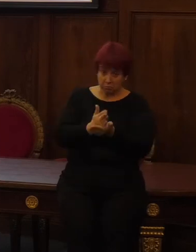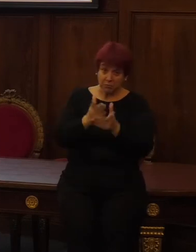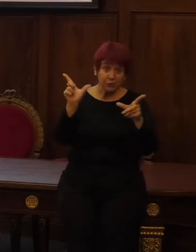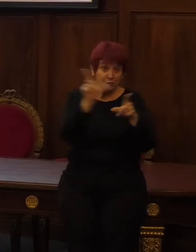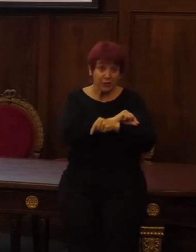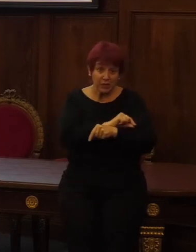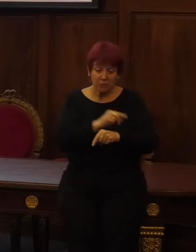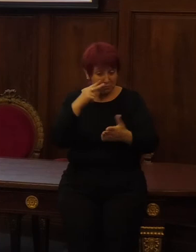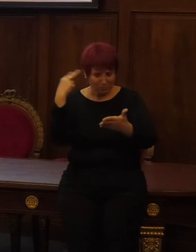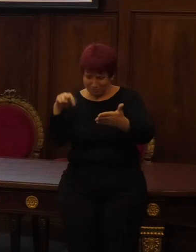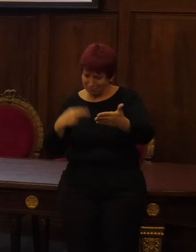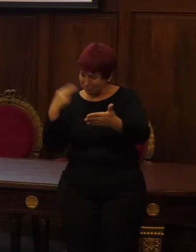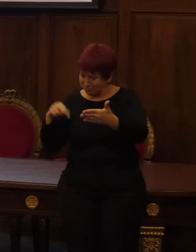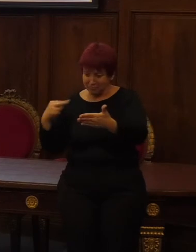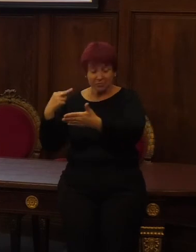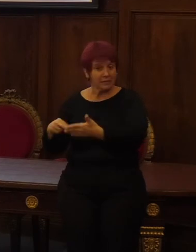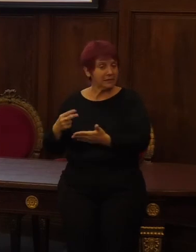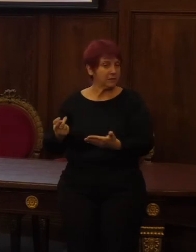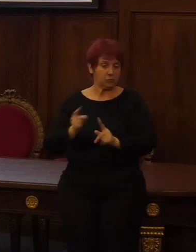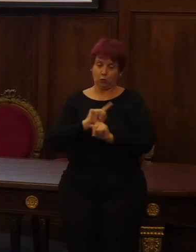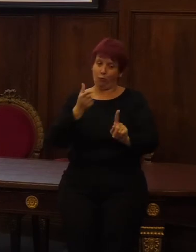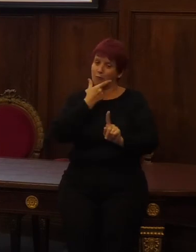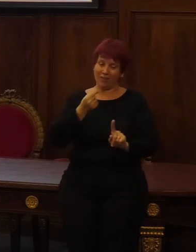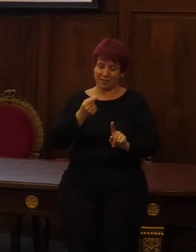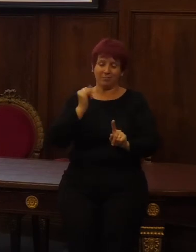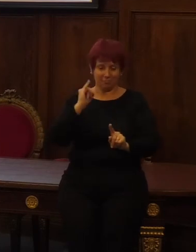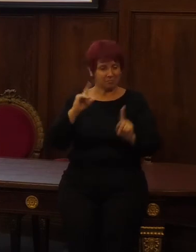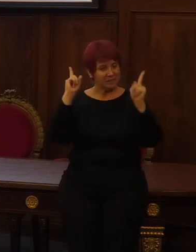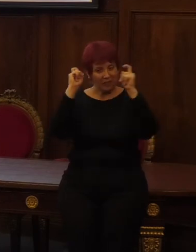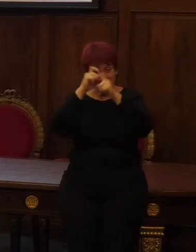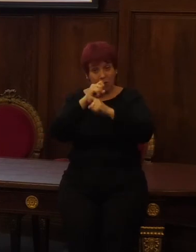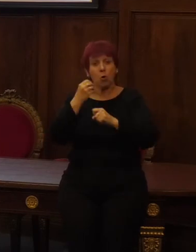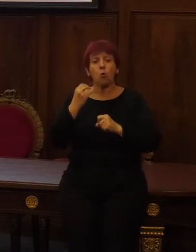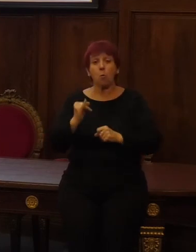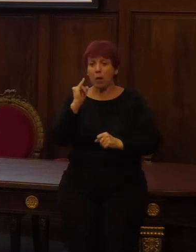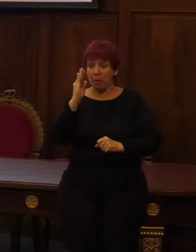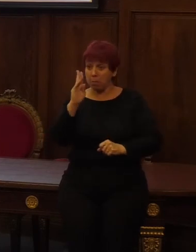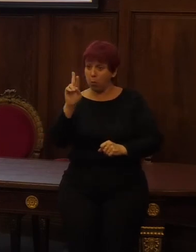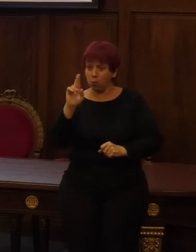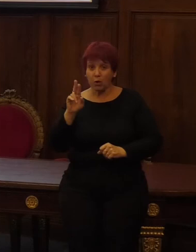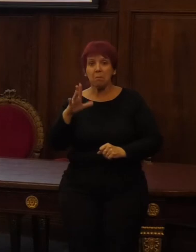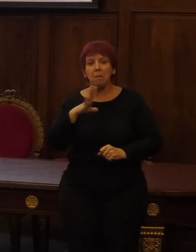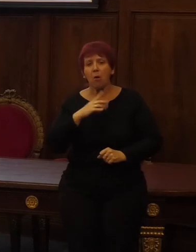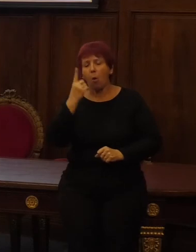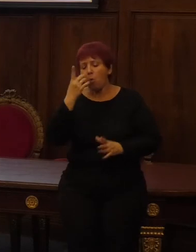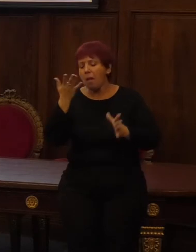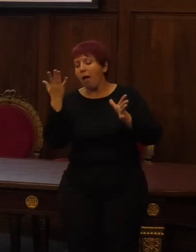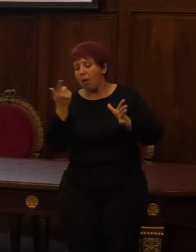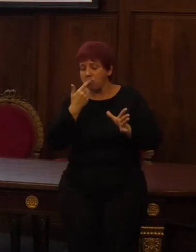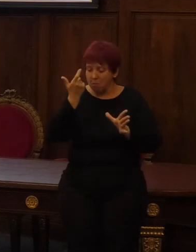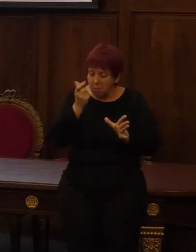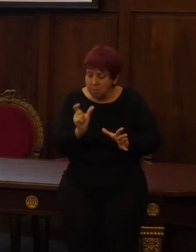dictadura, es muy difícil, salvo la estructura académica del IPUR, que encuentren